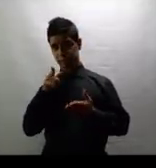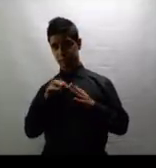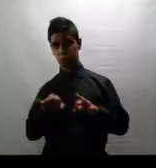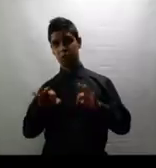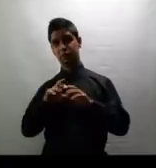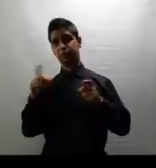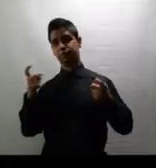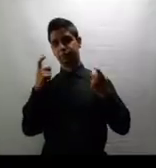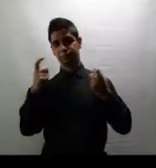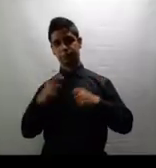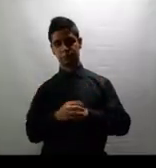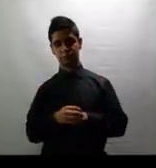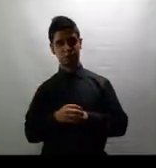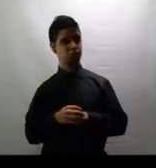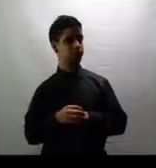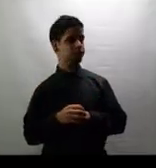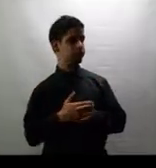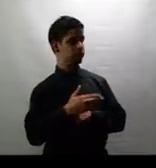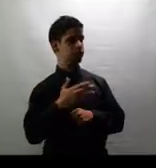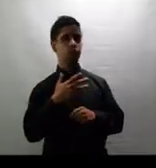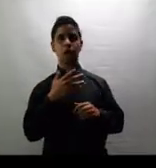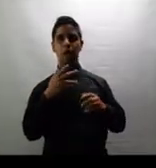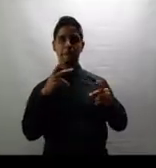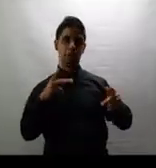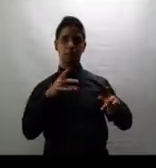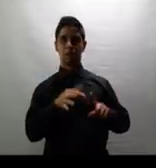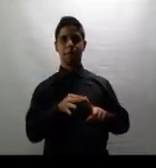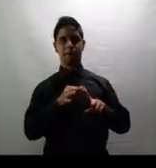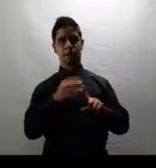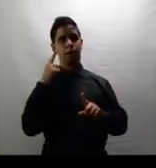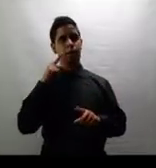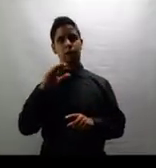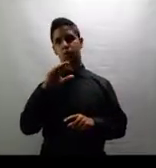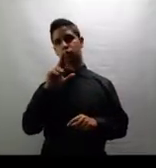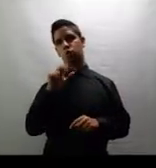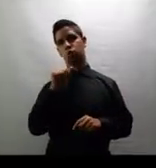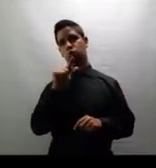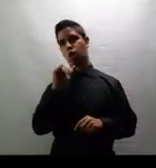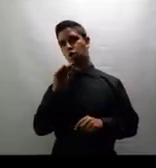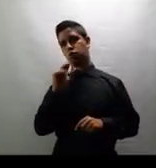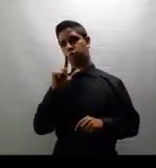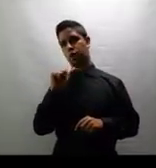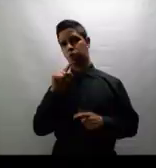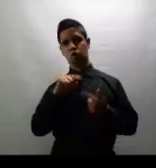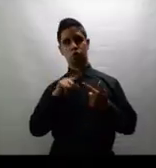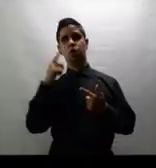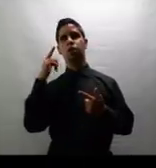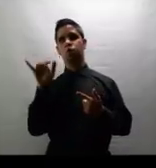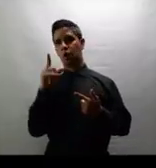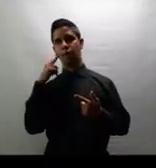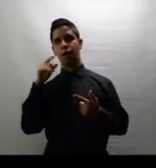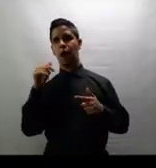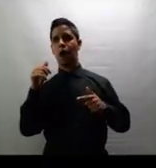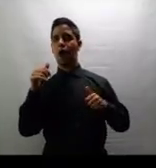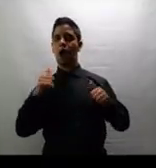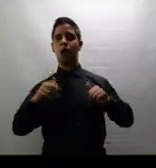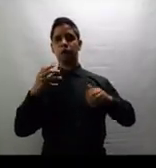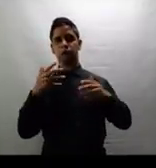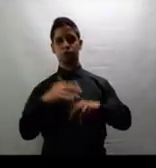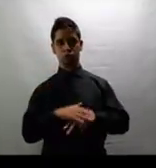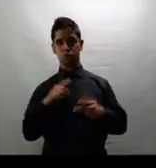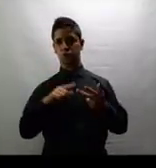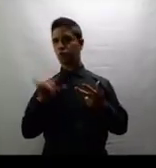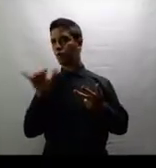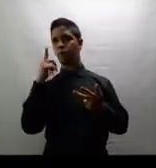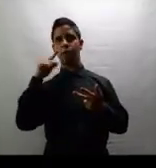que él es una persona sumamente especial para cuarzo blanco sumamente especial para este fusión solvente especial para el mundo y sumamente para la música